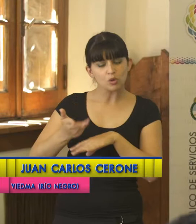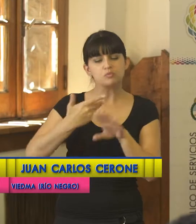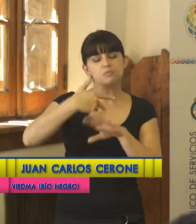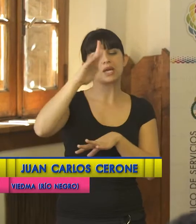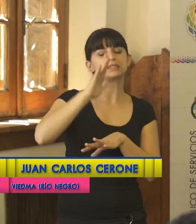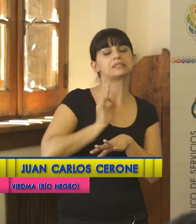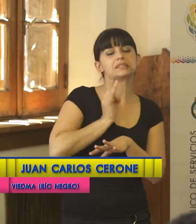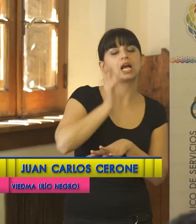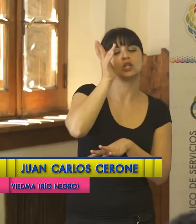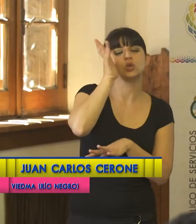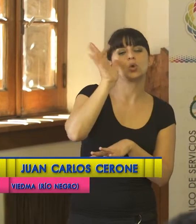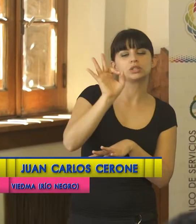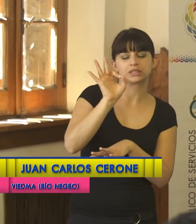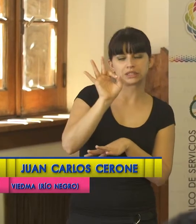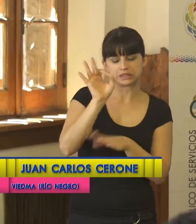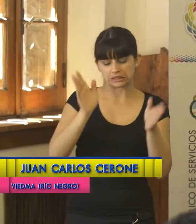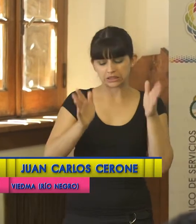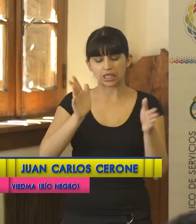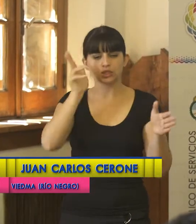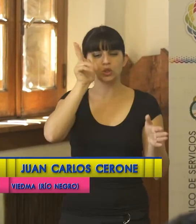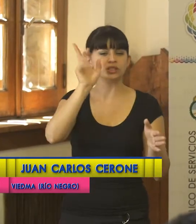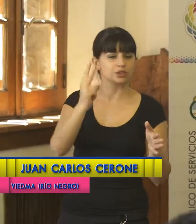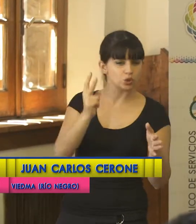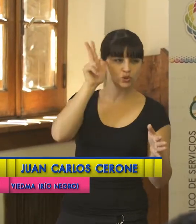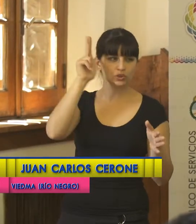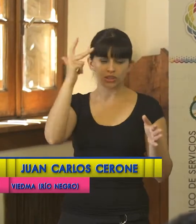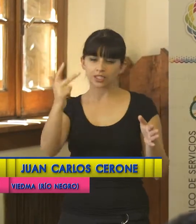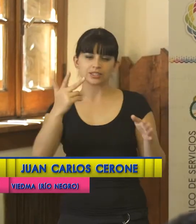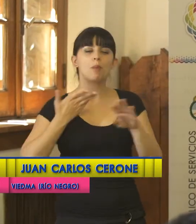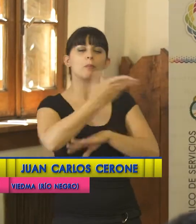82-83 va a pedir del apra de democracia